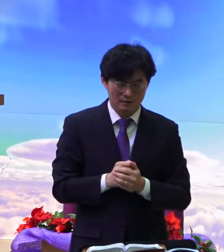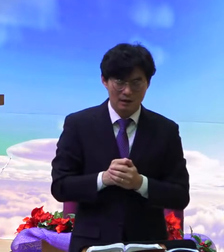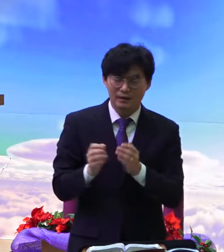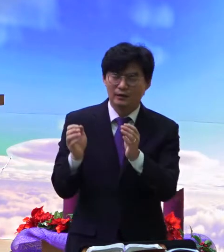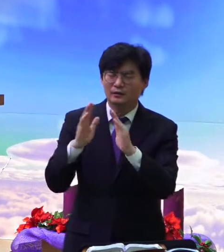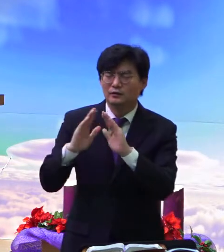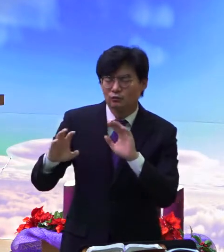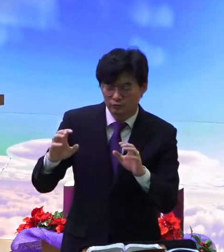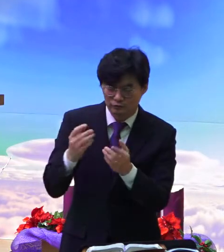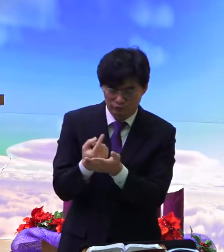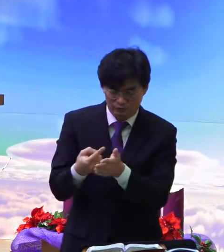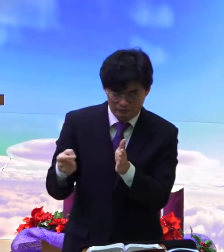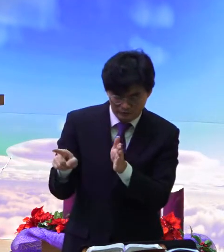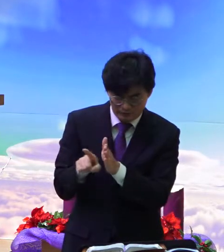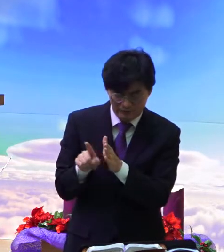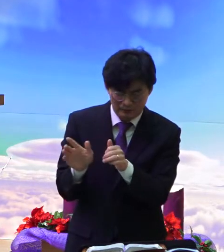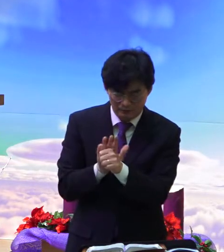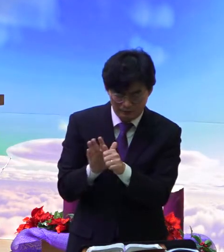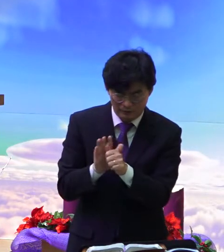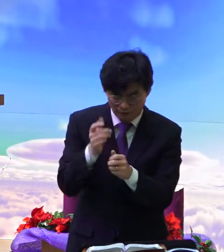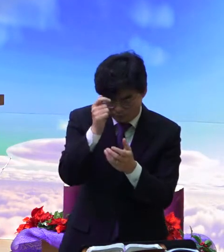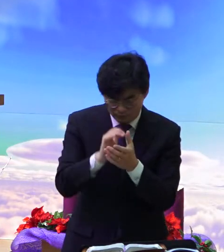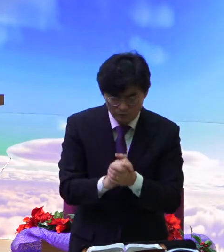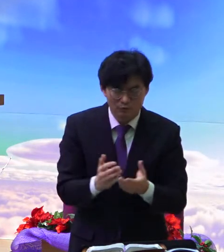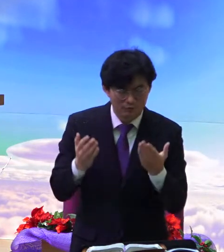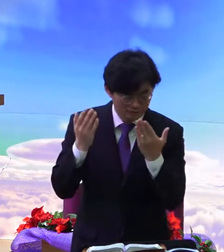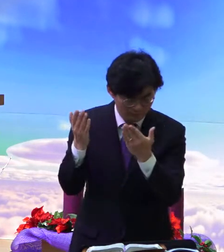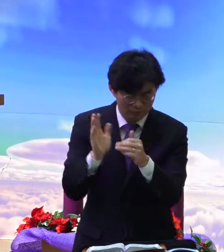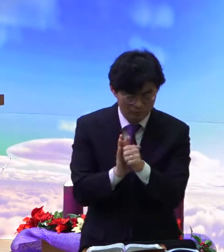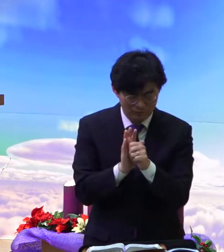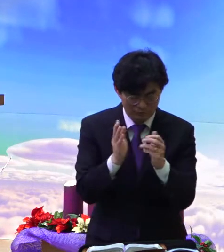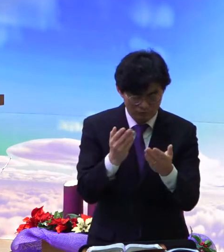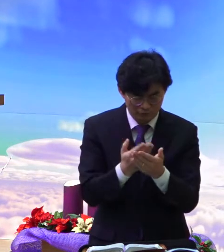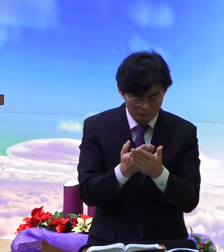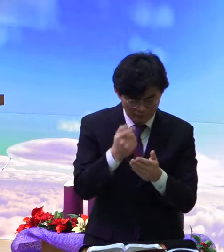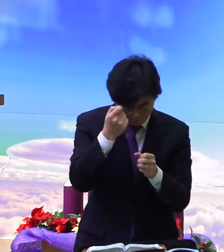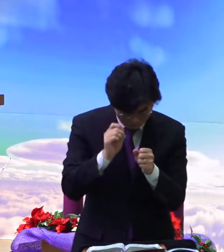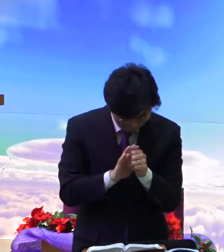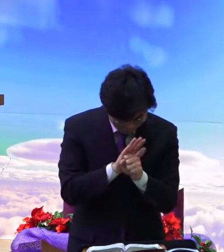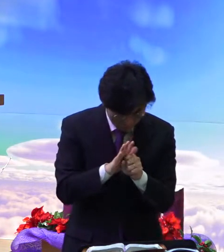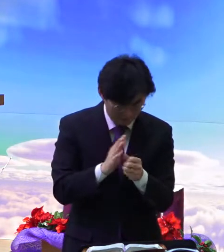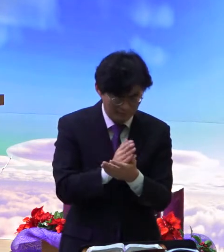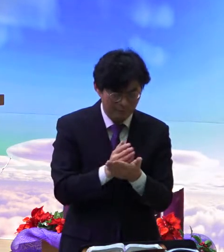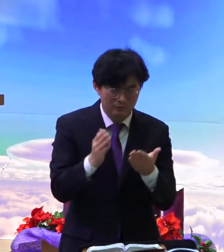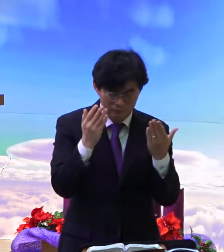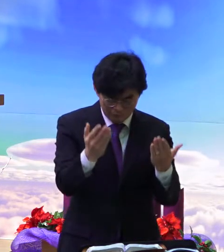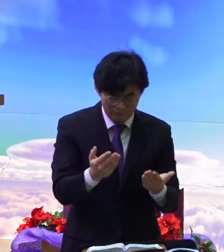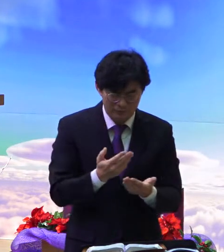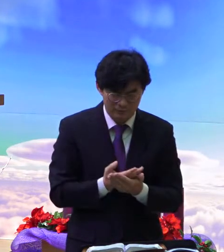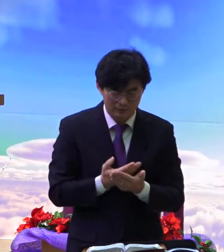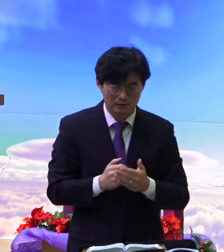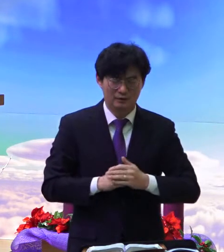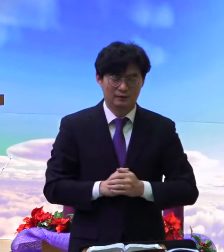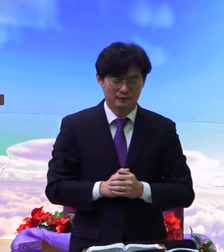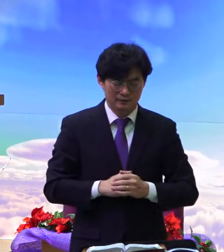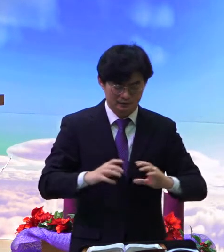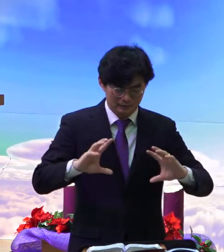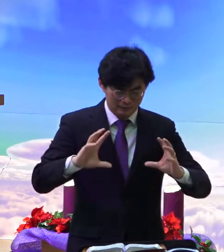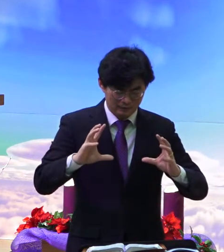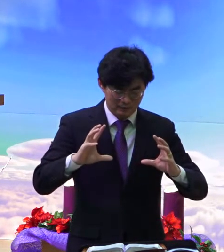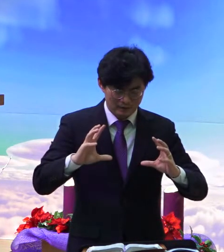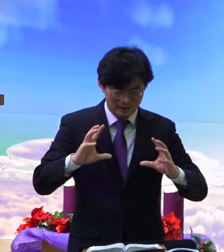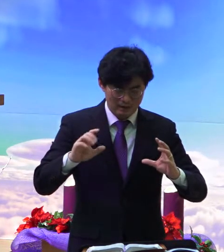수 있는 마음도 더하여 주시옵소서. 긍휼을 베푸시는 하나님 아버지, 이 지구상에